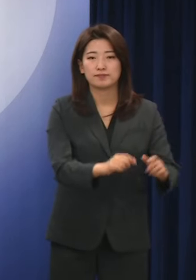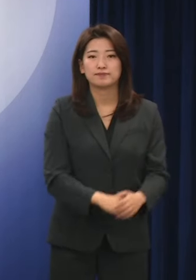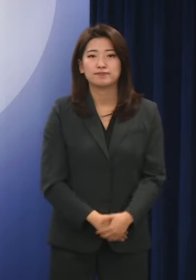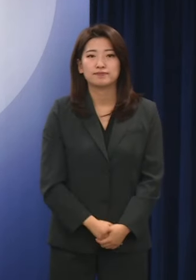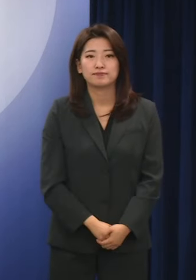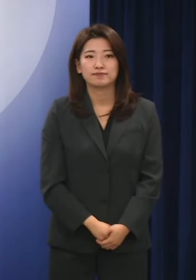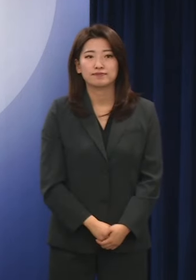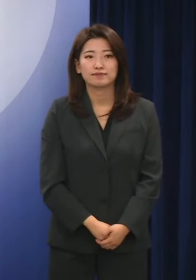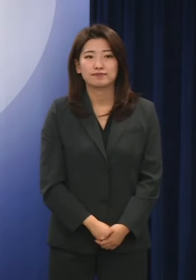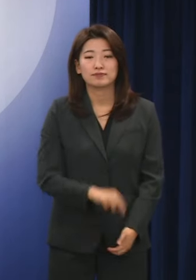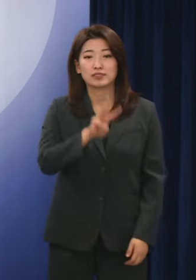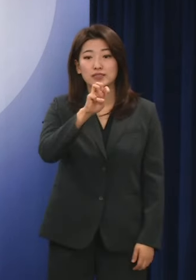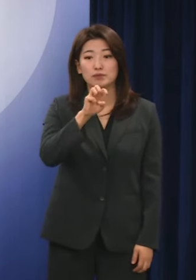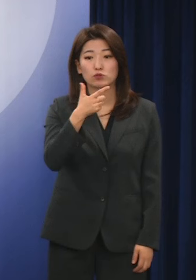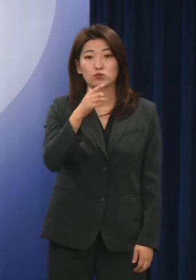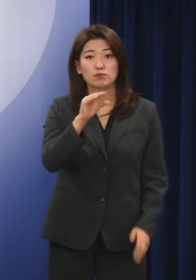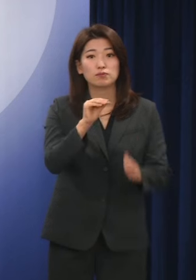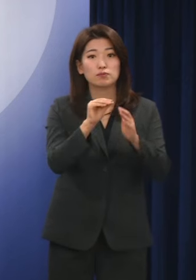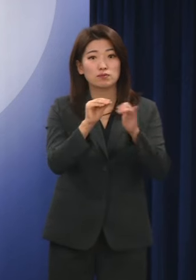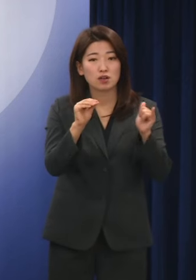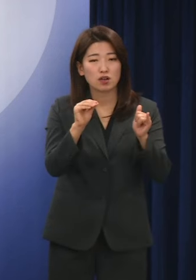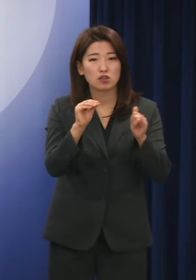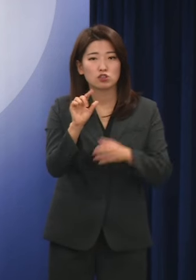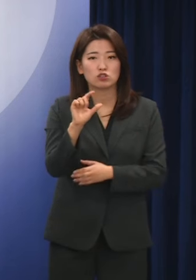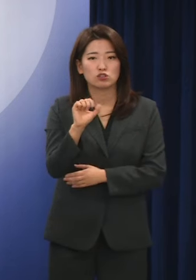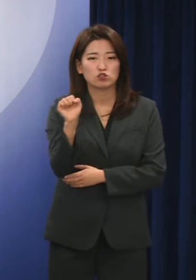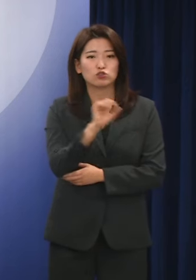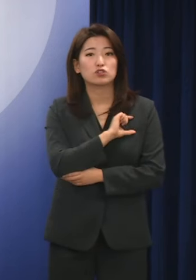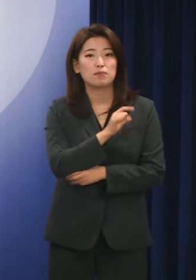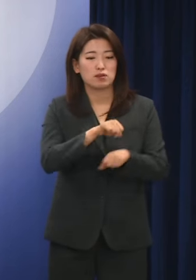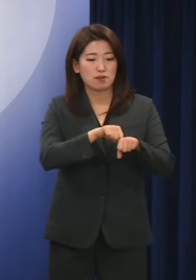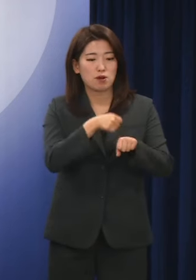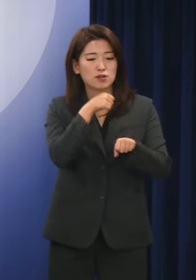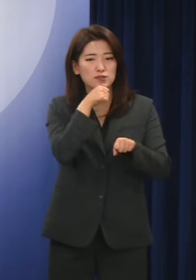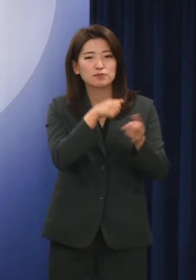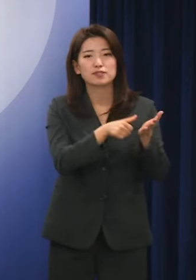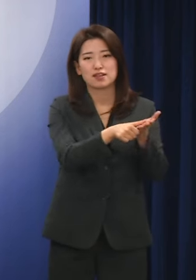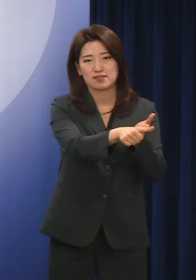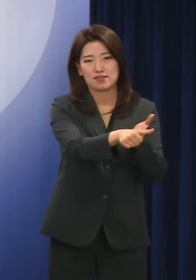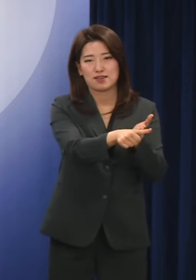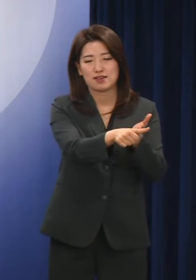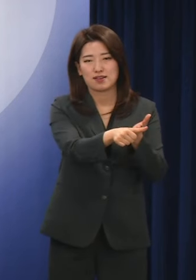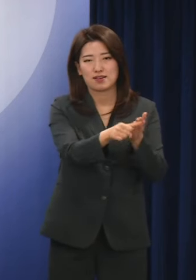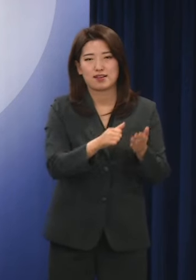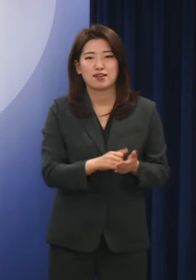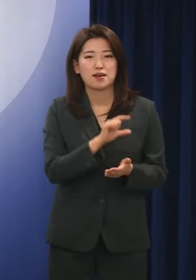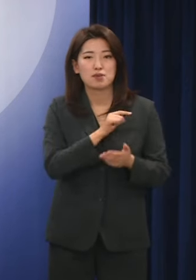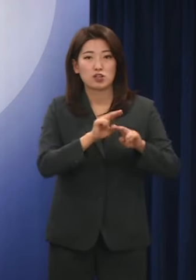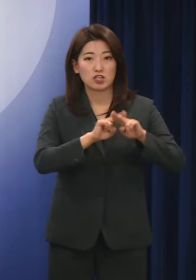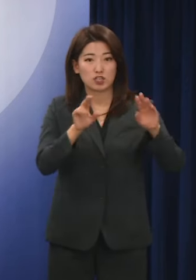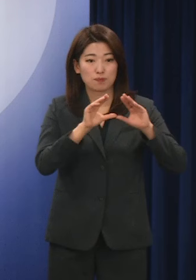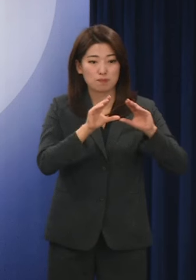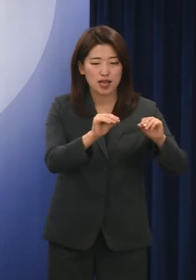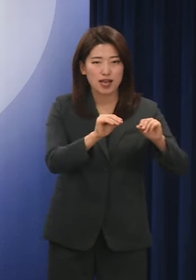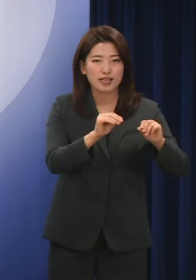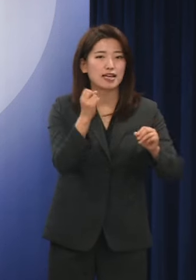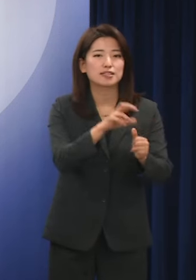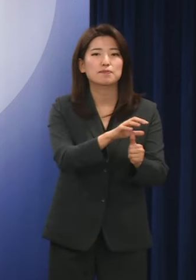약 36만여 명에 대하여 운전면허 벌점 삭제, 면허정지, 취소처분